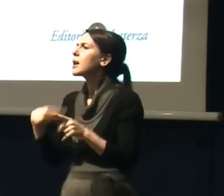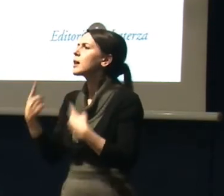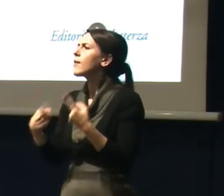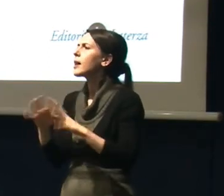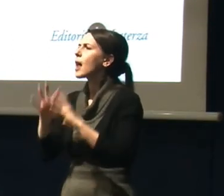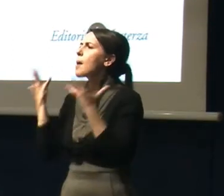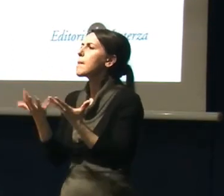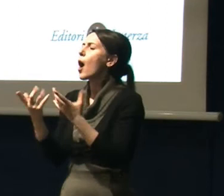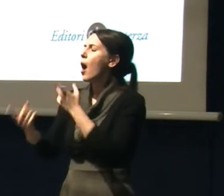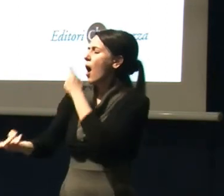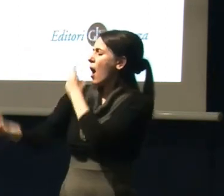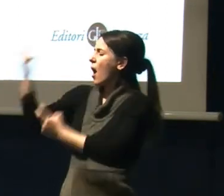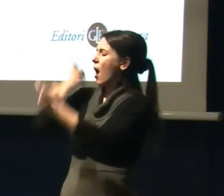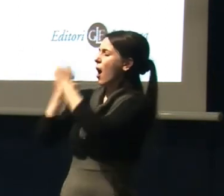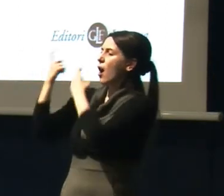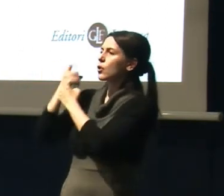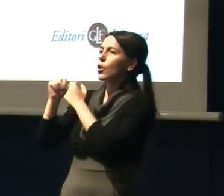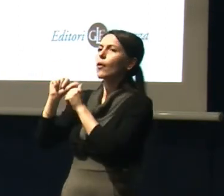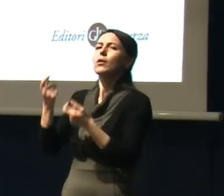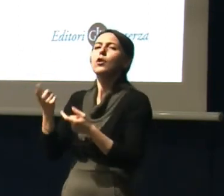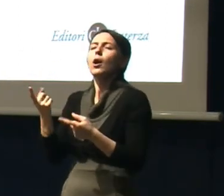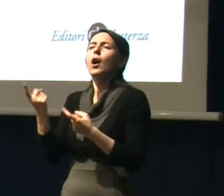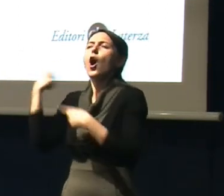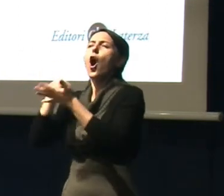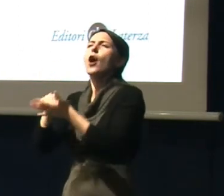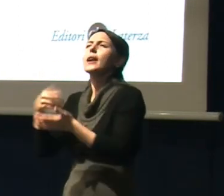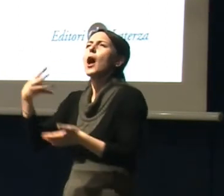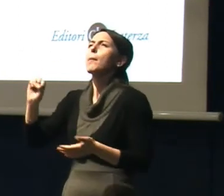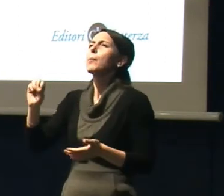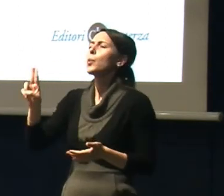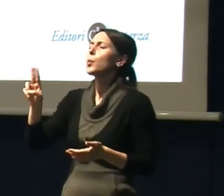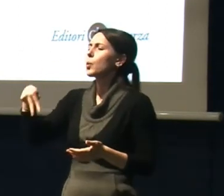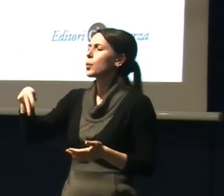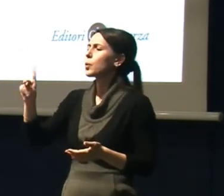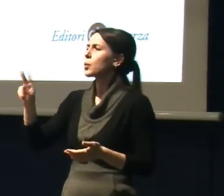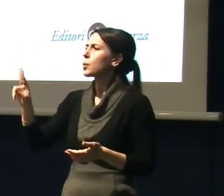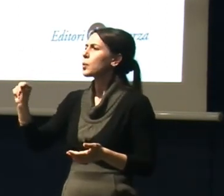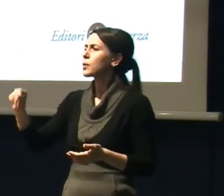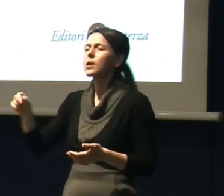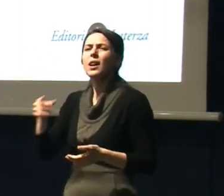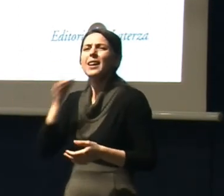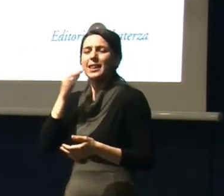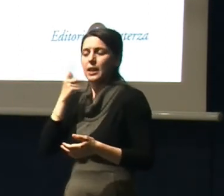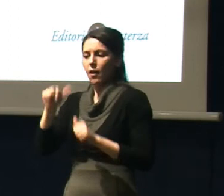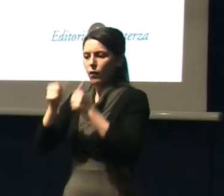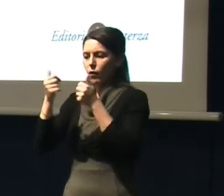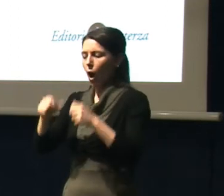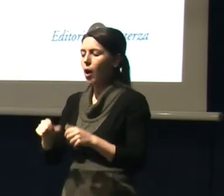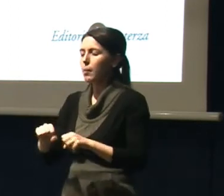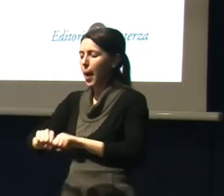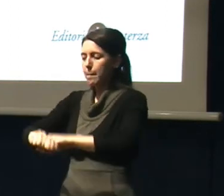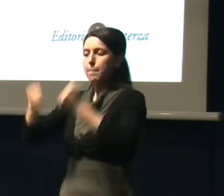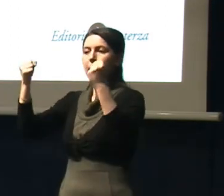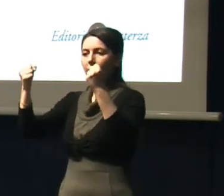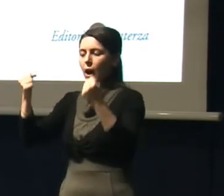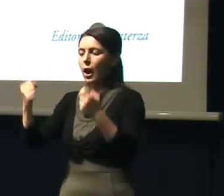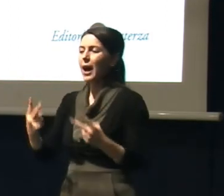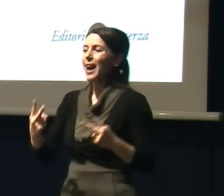alle origini tornasse al mundus a quello squarcio che si crea tra realtà e